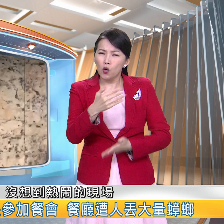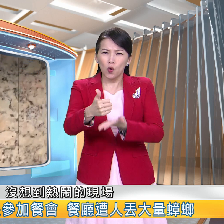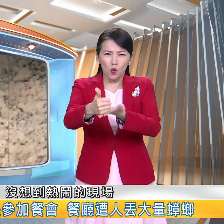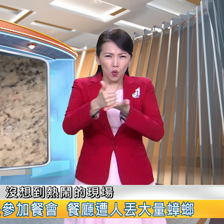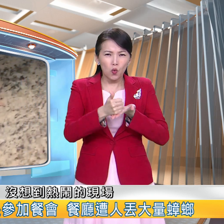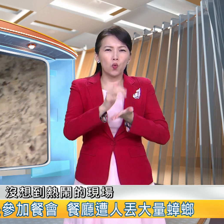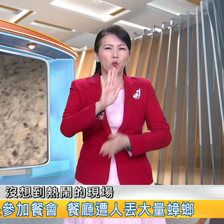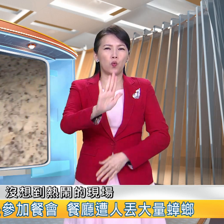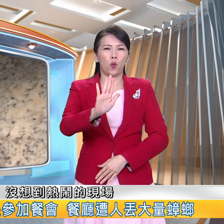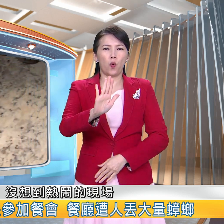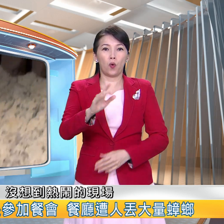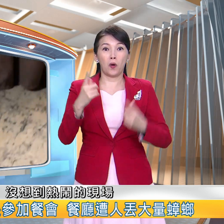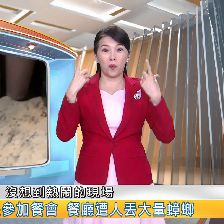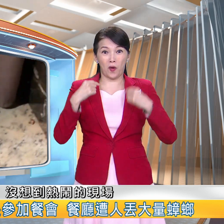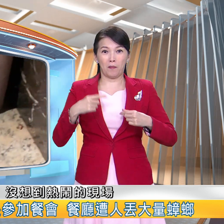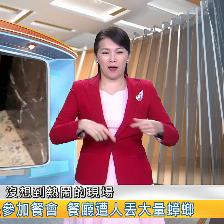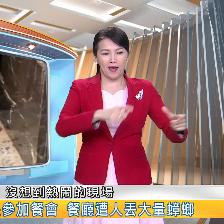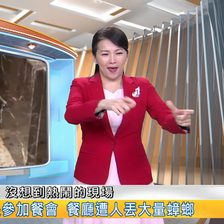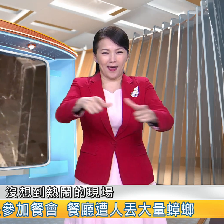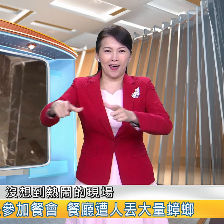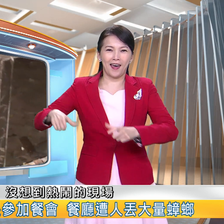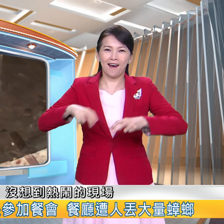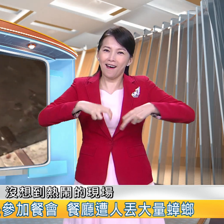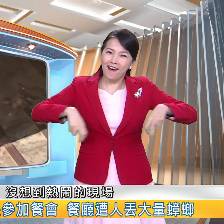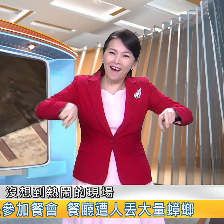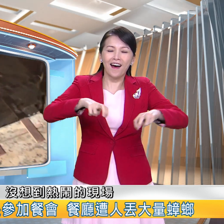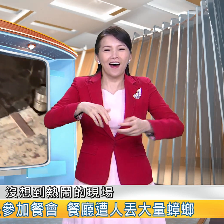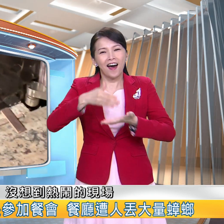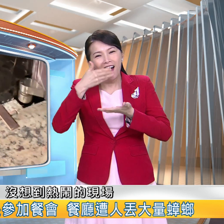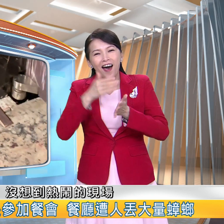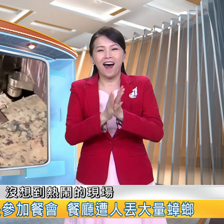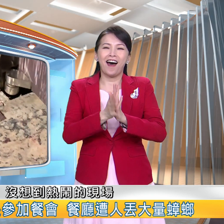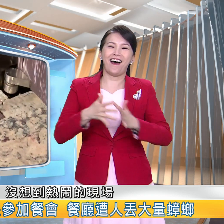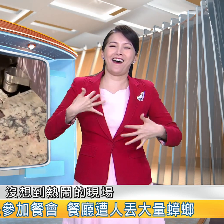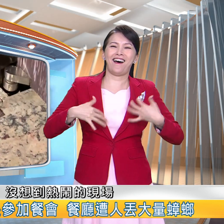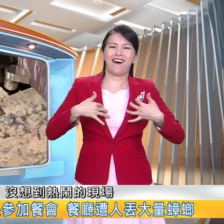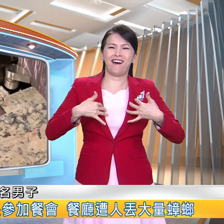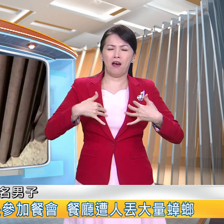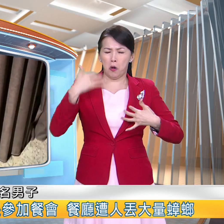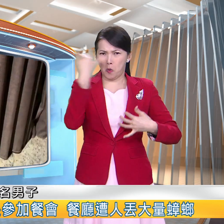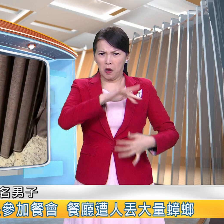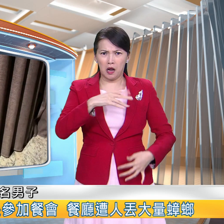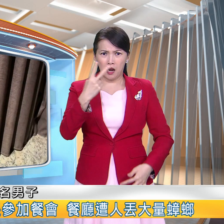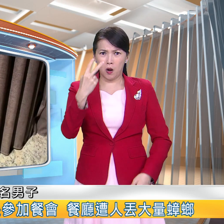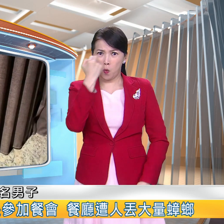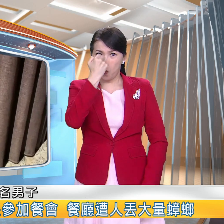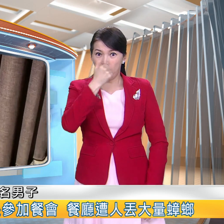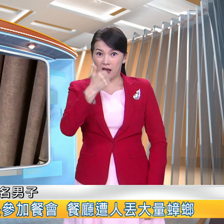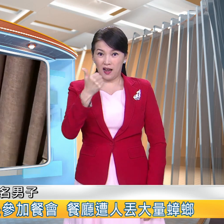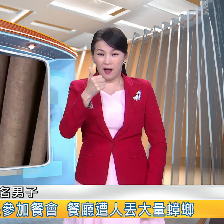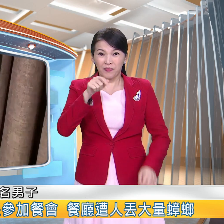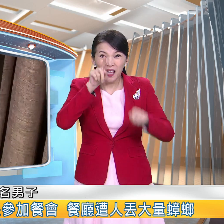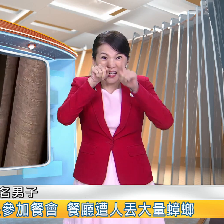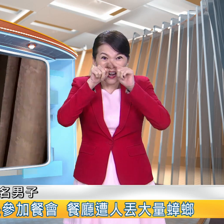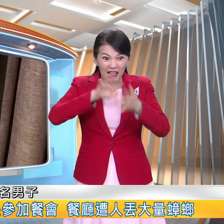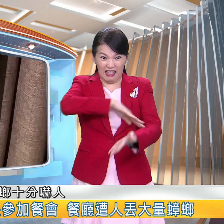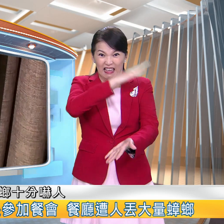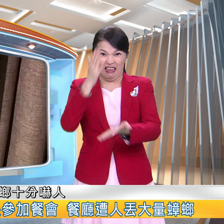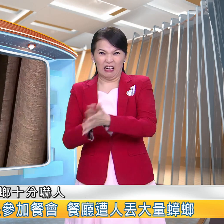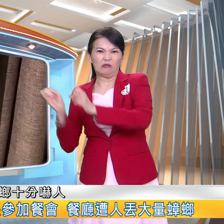席。没想到热闹的现场竟然遭到两名男子丢大量的蟑